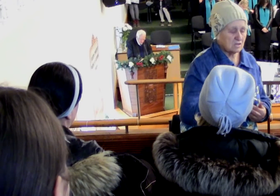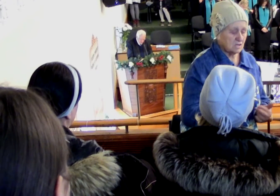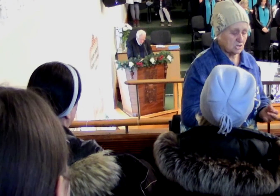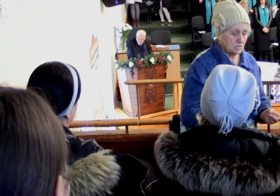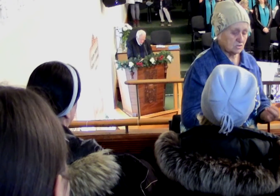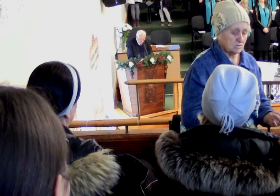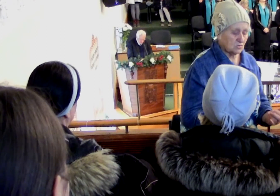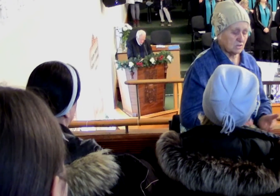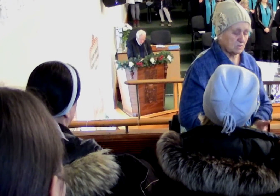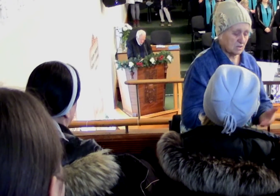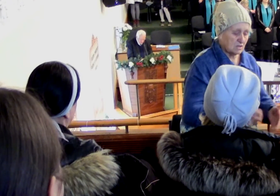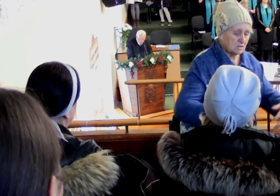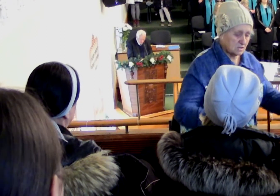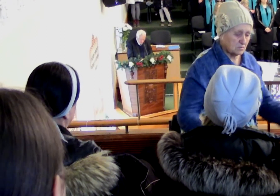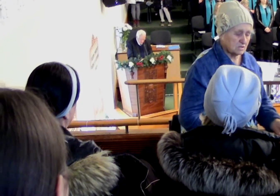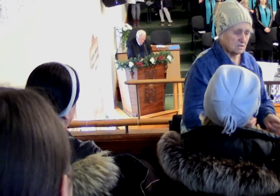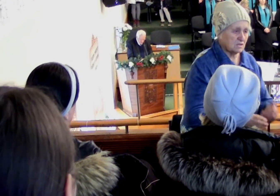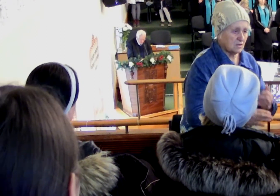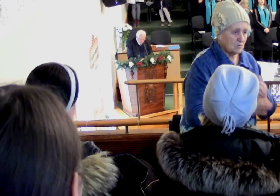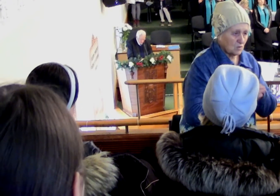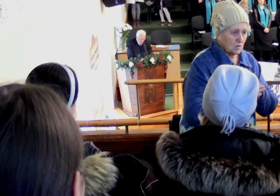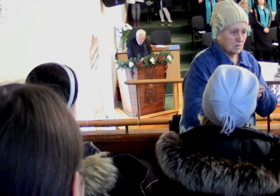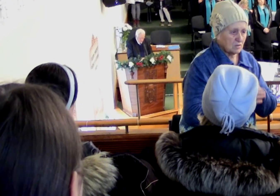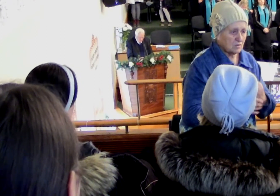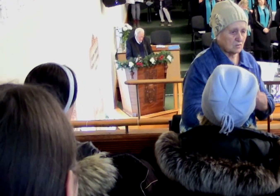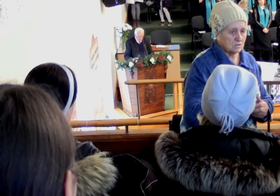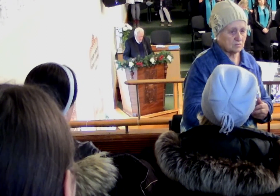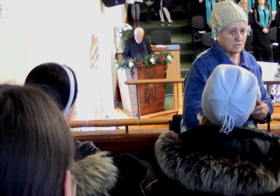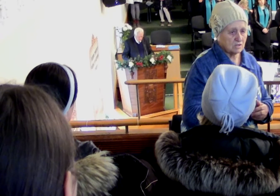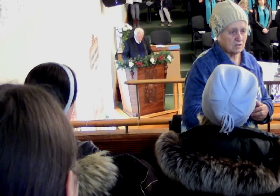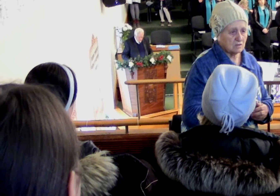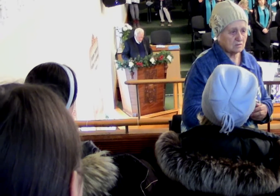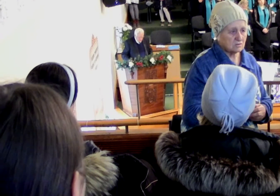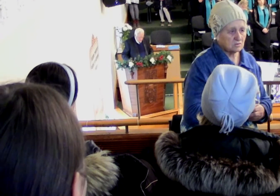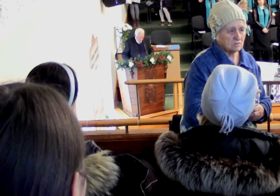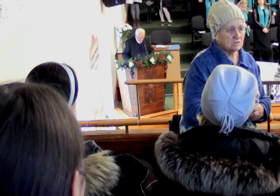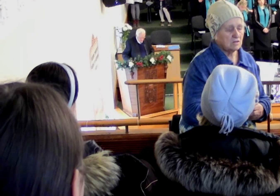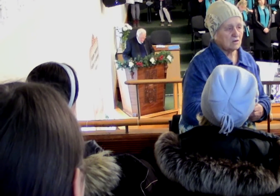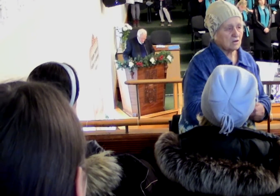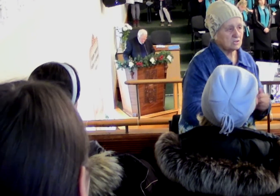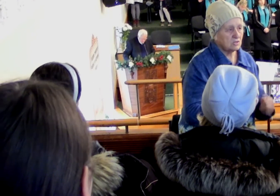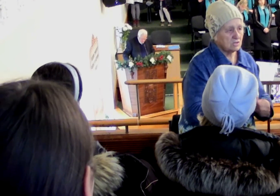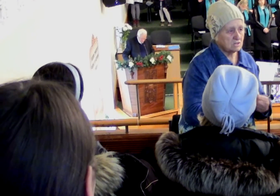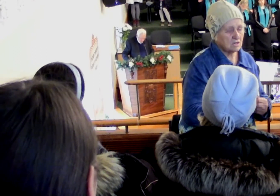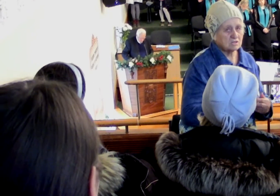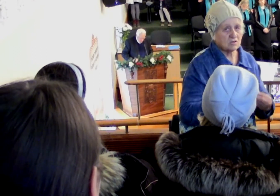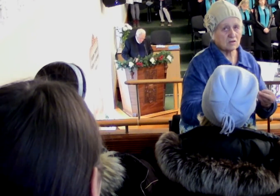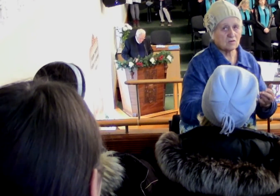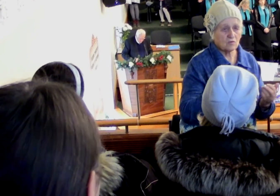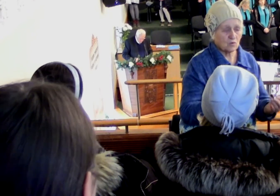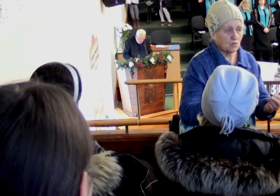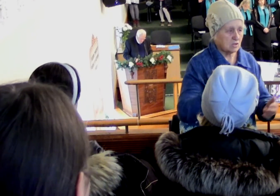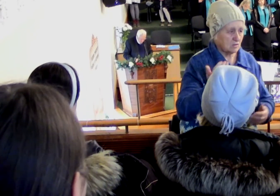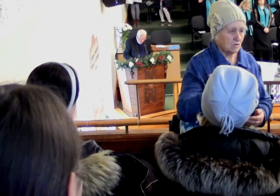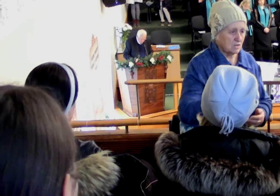мир. Помоги принять. Мы подаем в руки Твои сегодня каждое сердце, каждую душу,